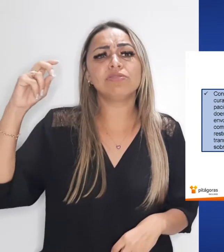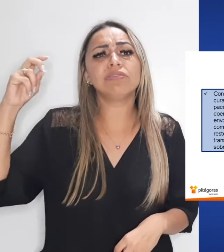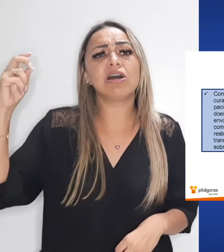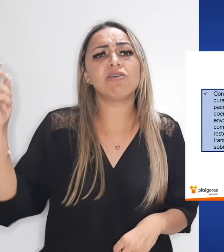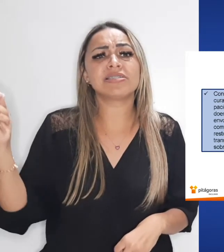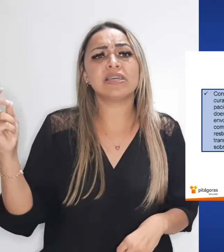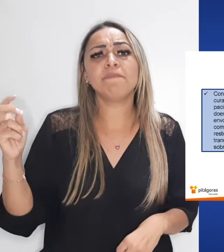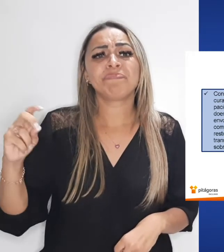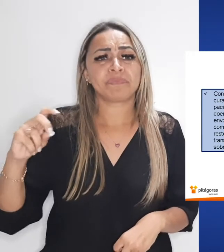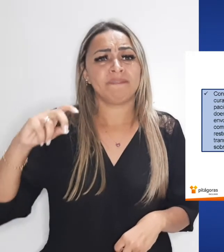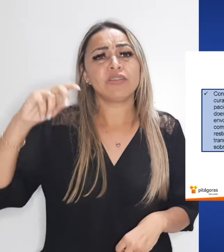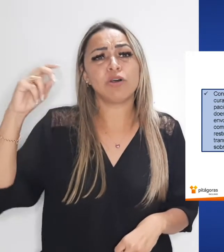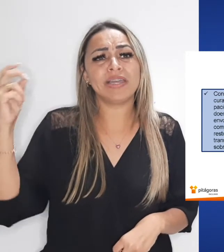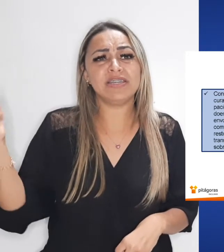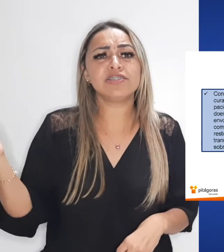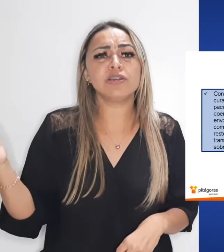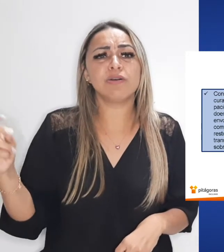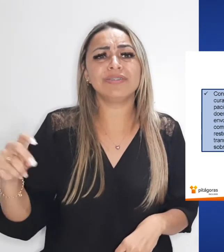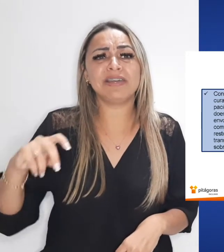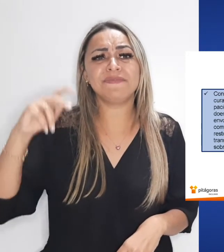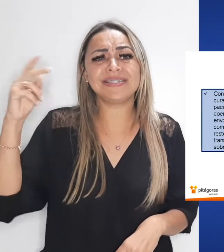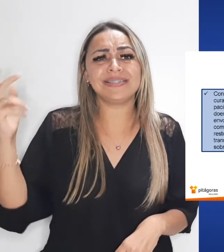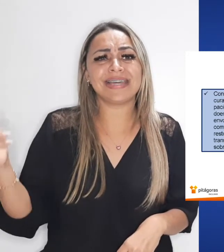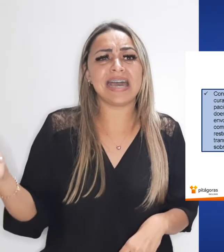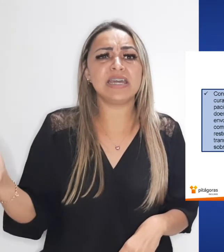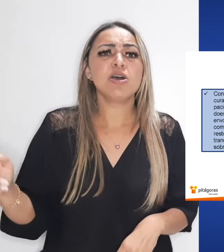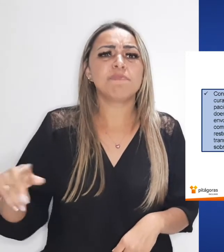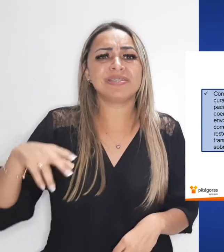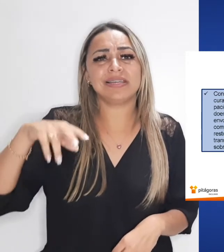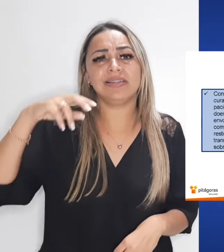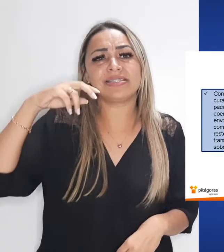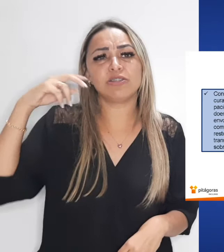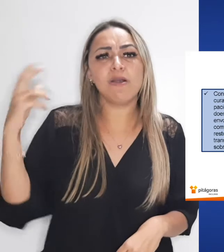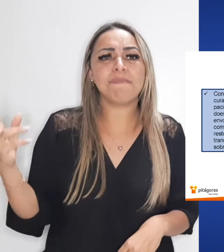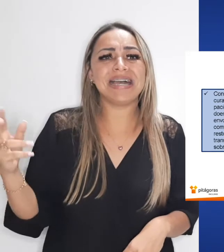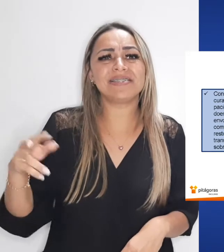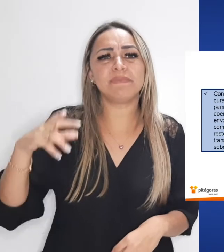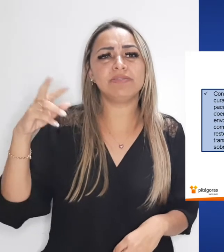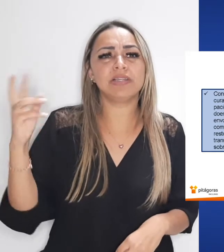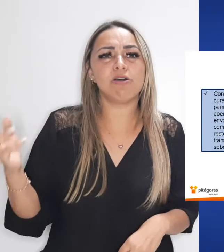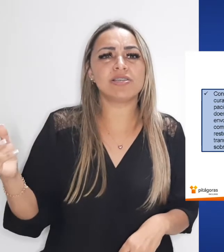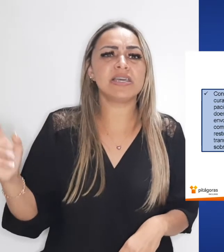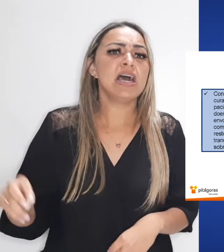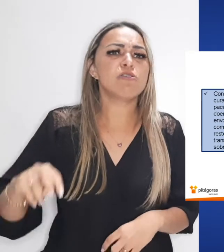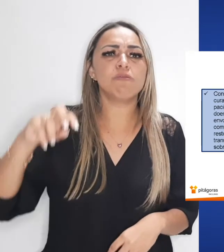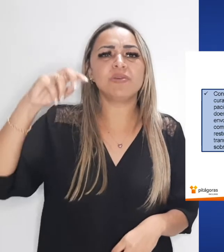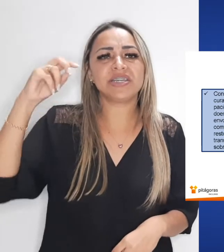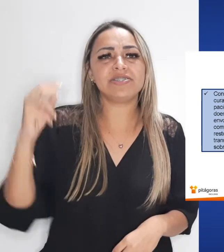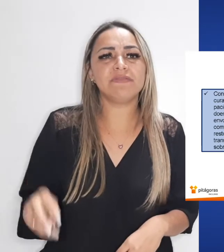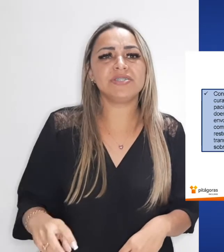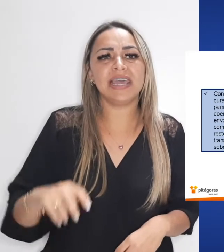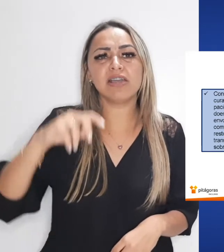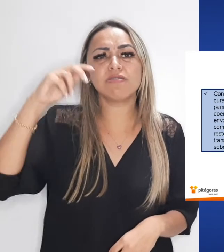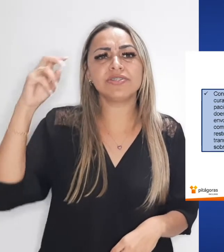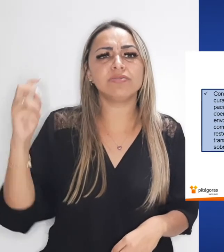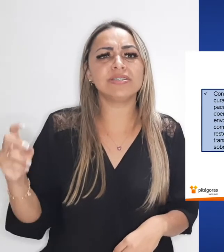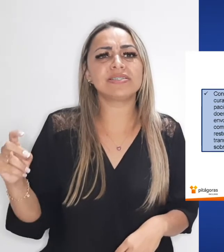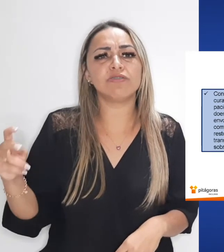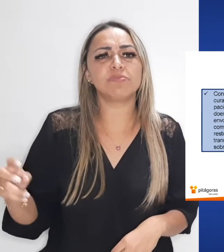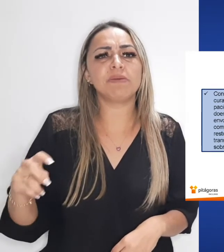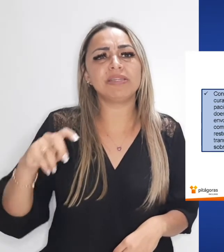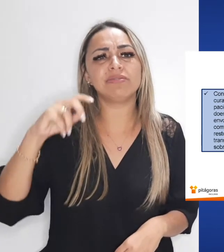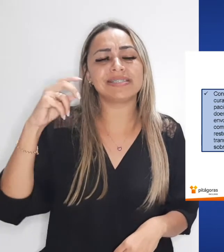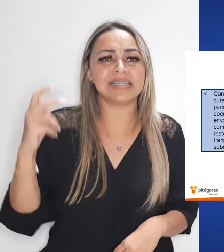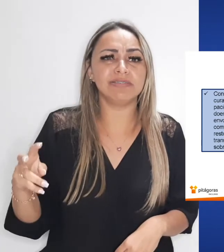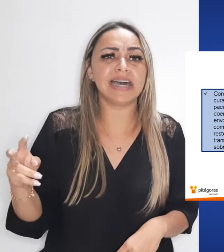uma medula óssea doente ou deficitária por células normais da medula óssea, com o objetivo de